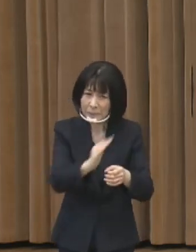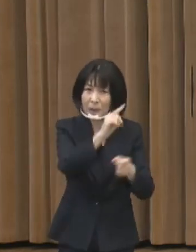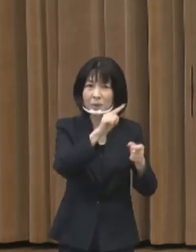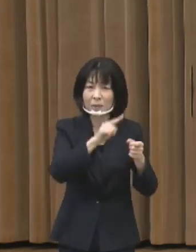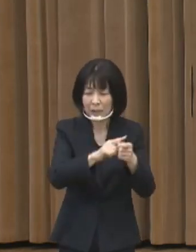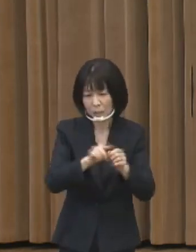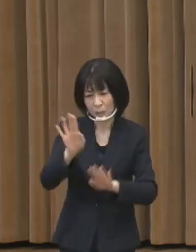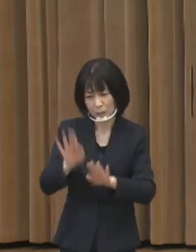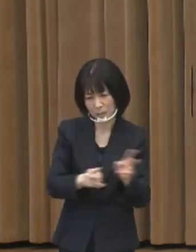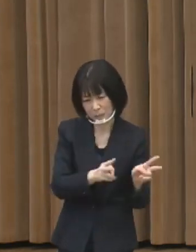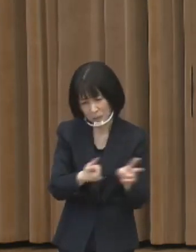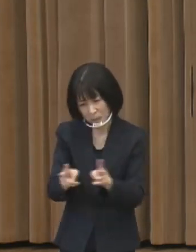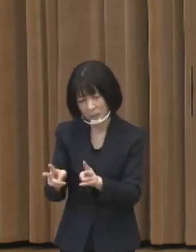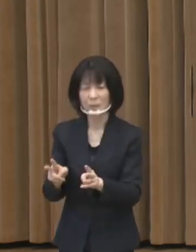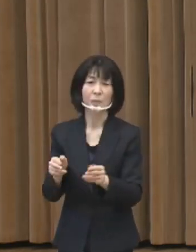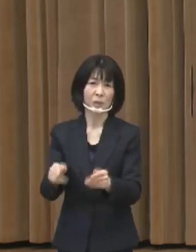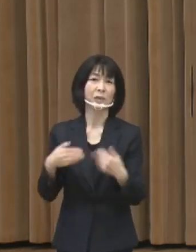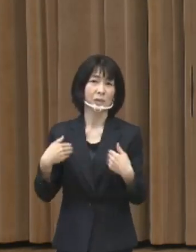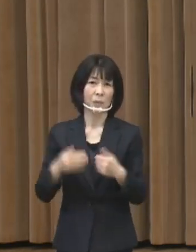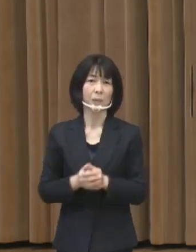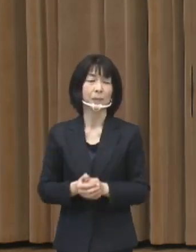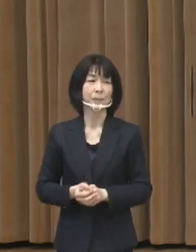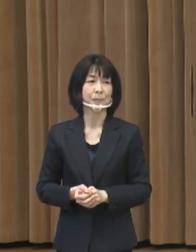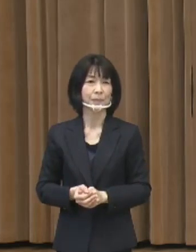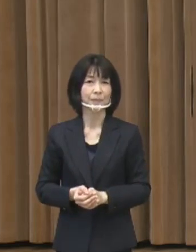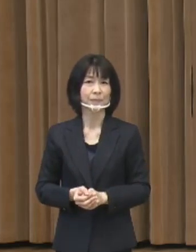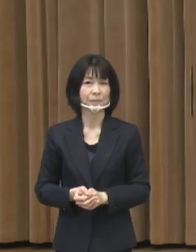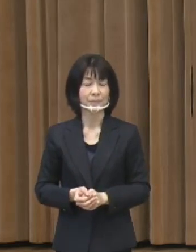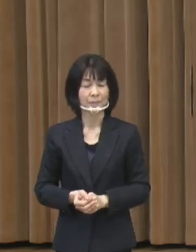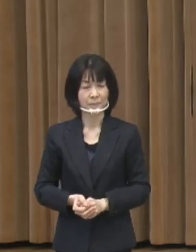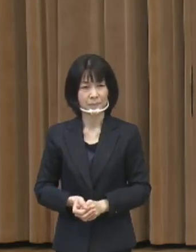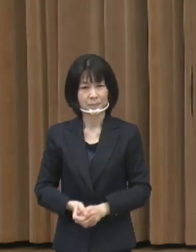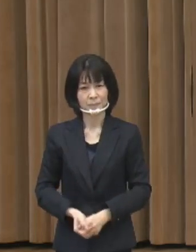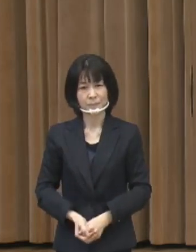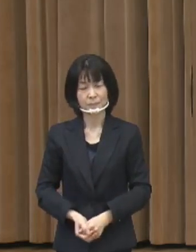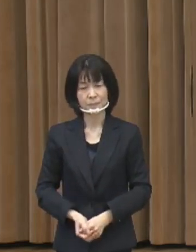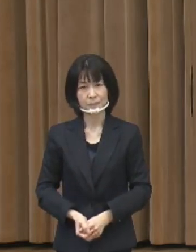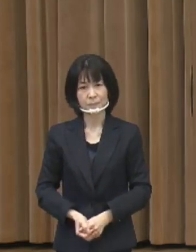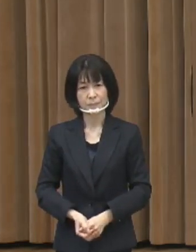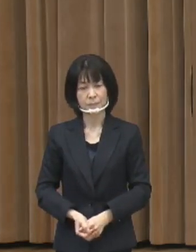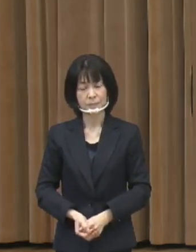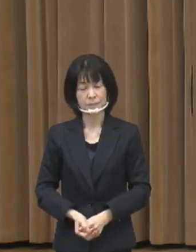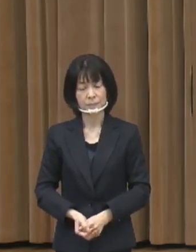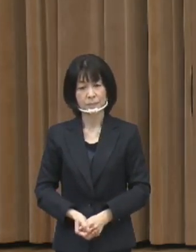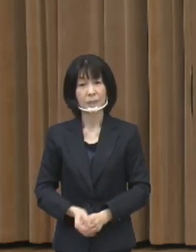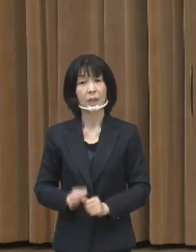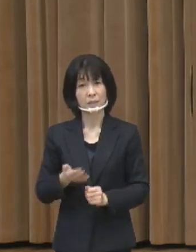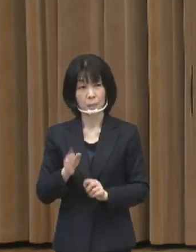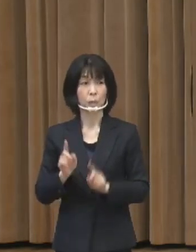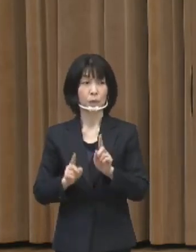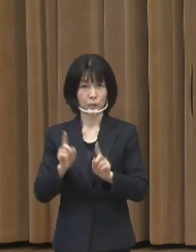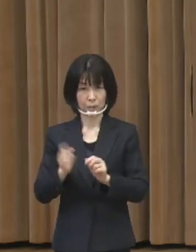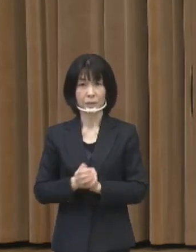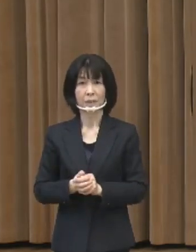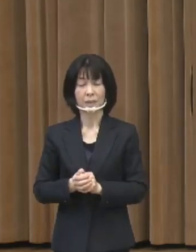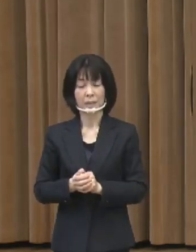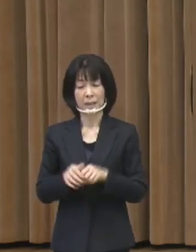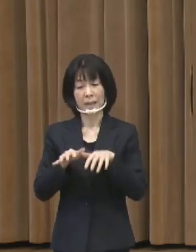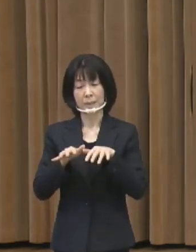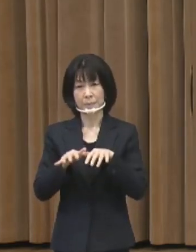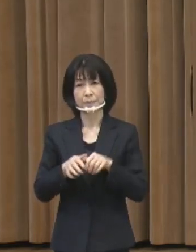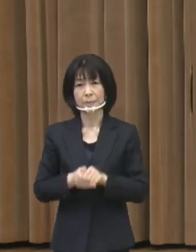境づくりをするしかないというふうに思い至ったところであります。ただいずれにしてもまん